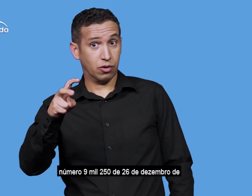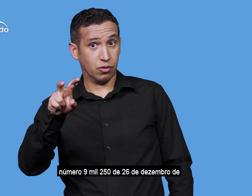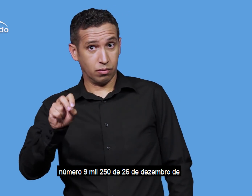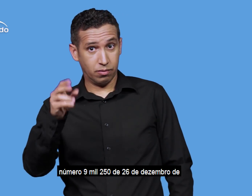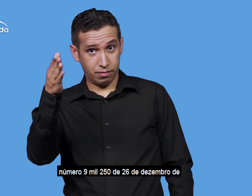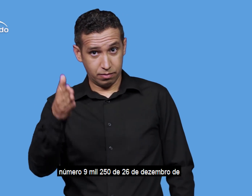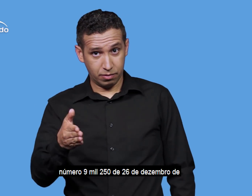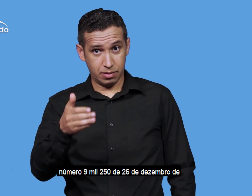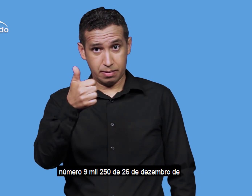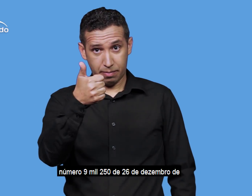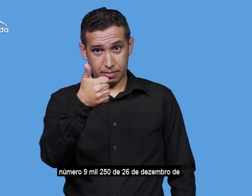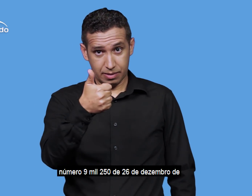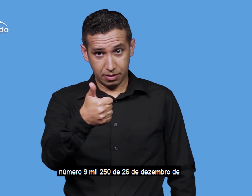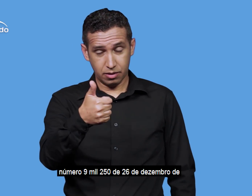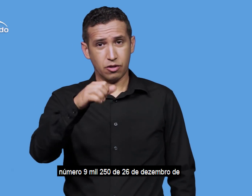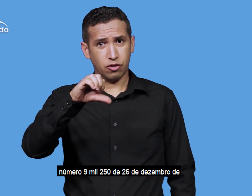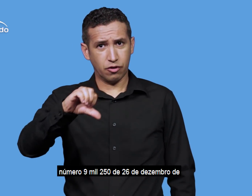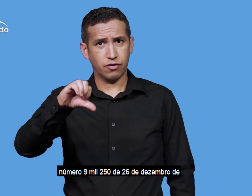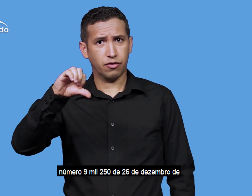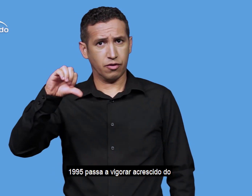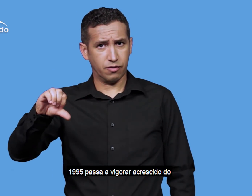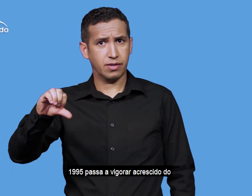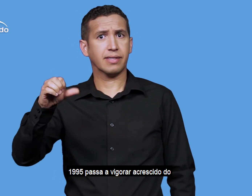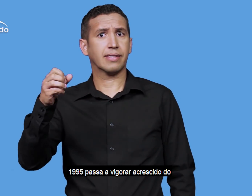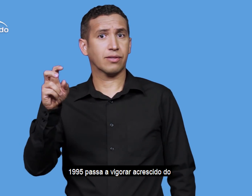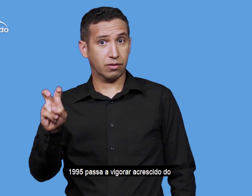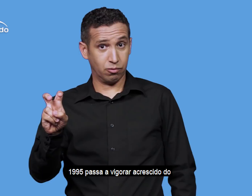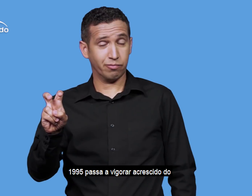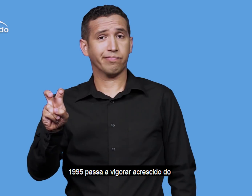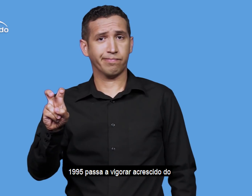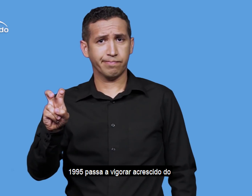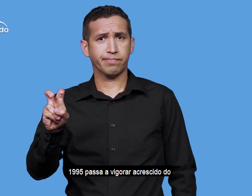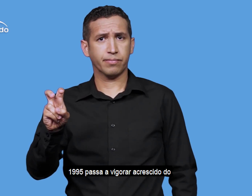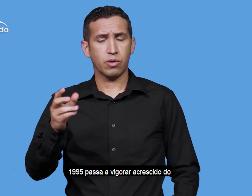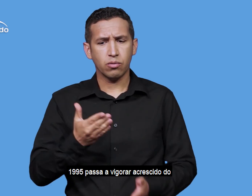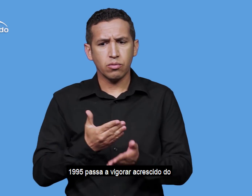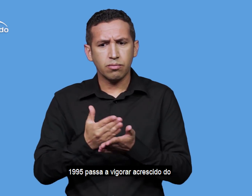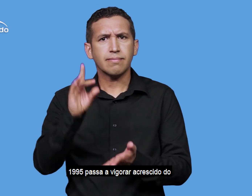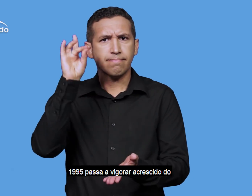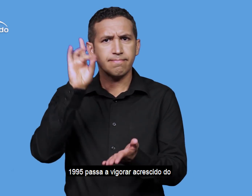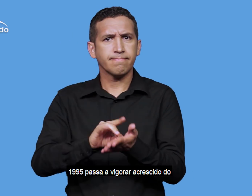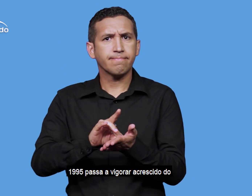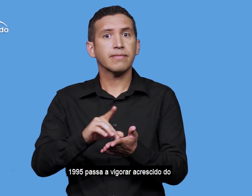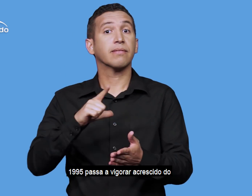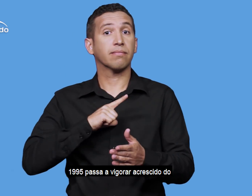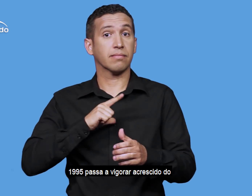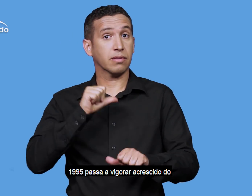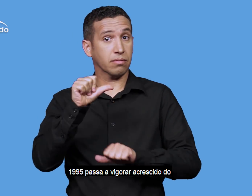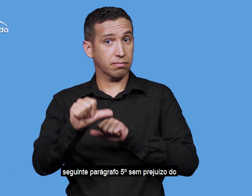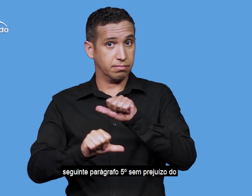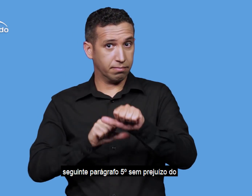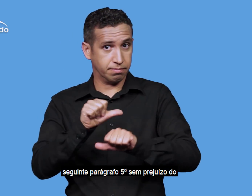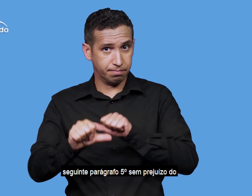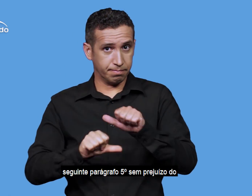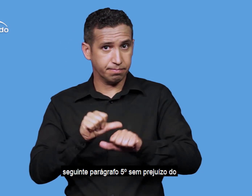26 de dezembro de 1995 passa a vigorar acrescido do seguinte parágrafo